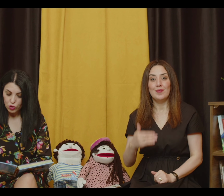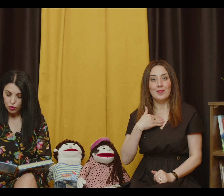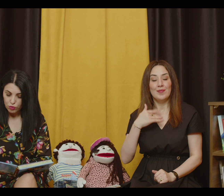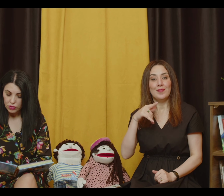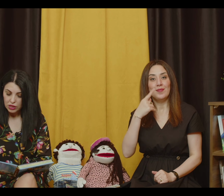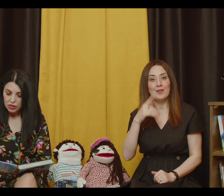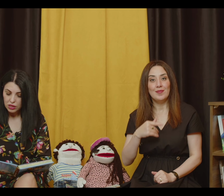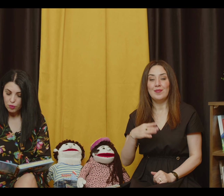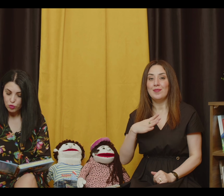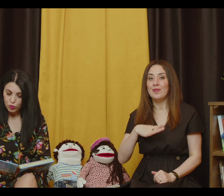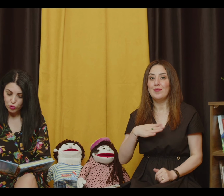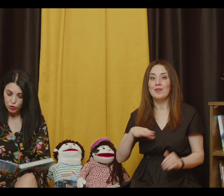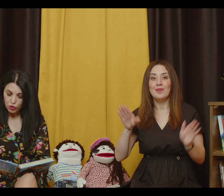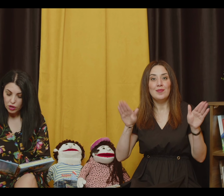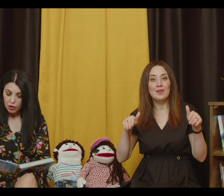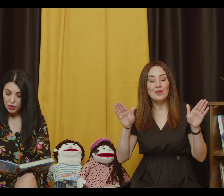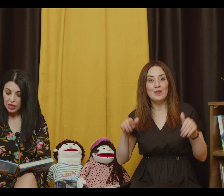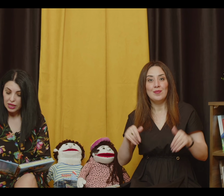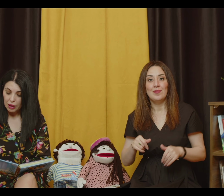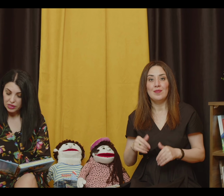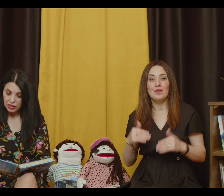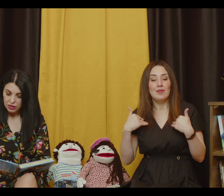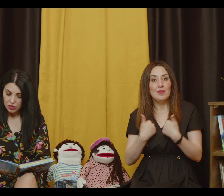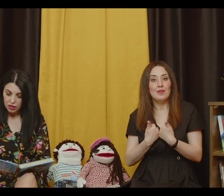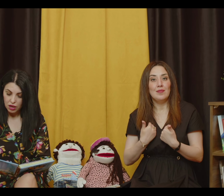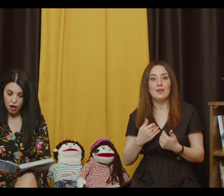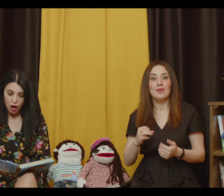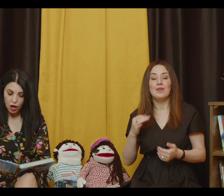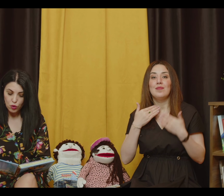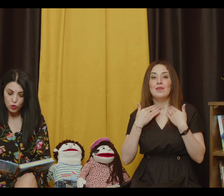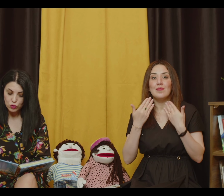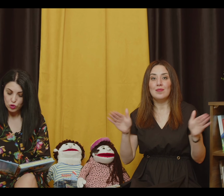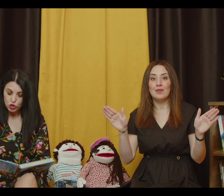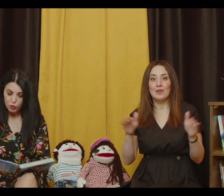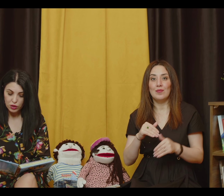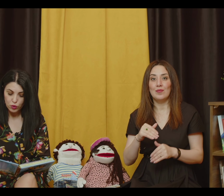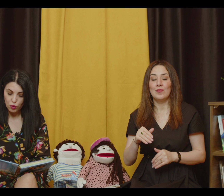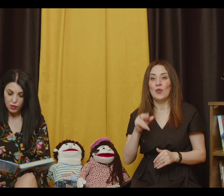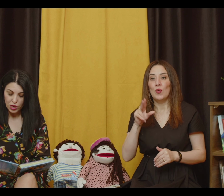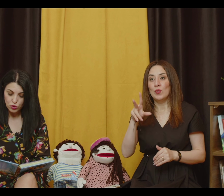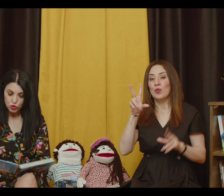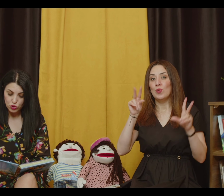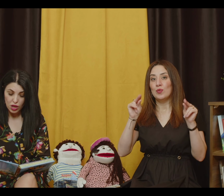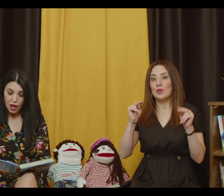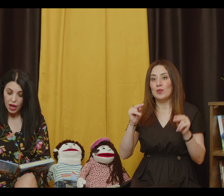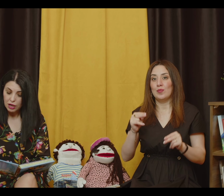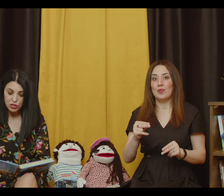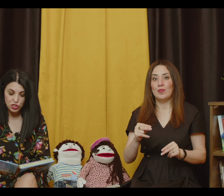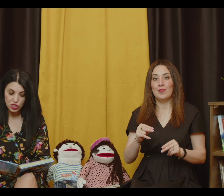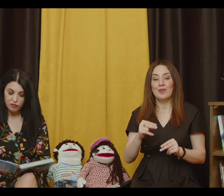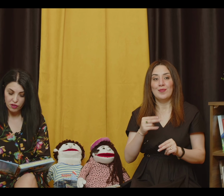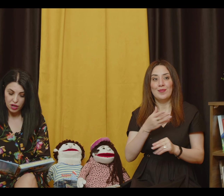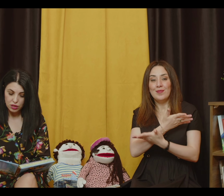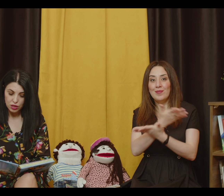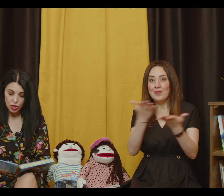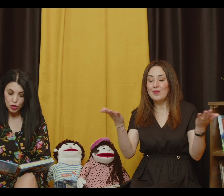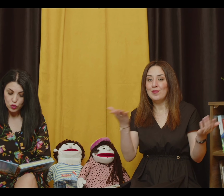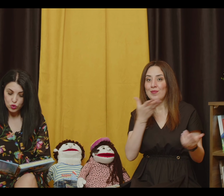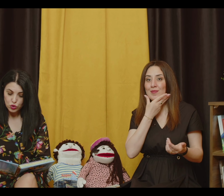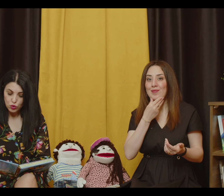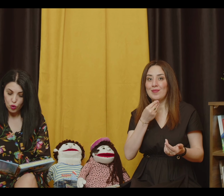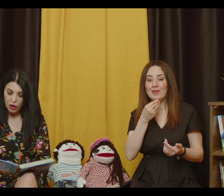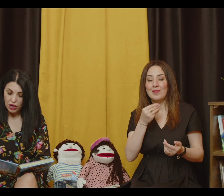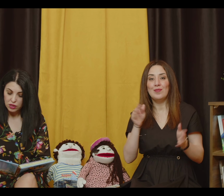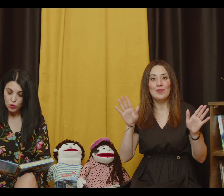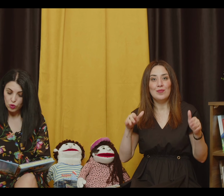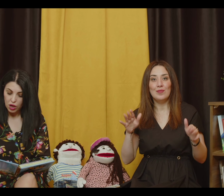de görüm, niyə bu bülbül belə qəmgindir? Axı onun xoşbəxt görünməyi üçün hər bir şey var.